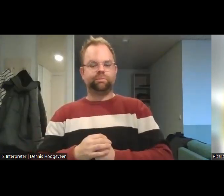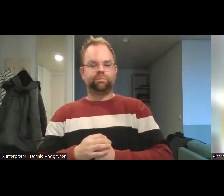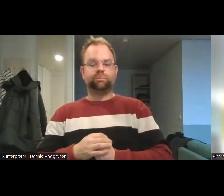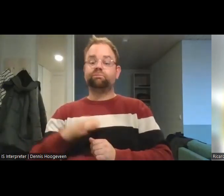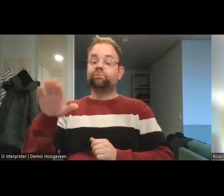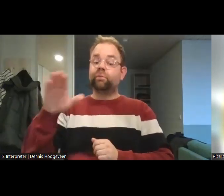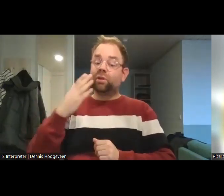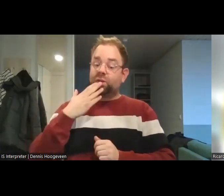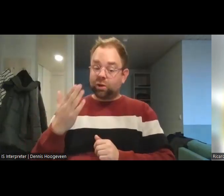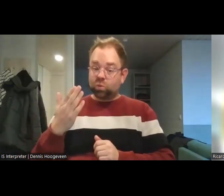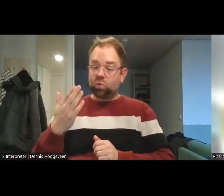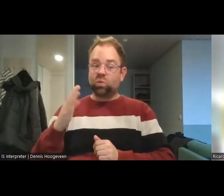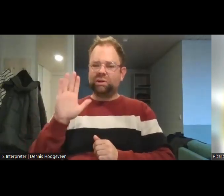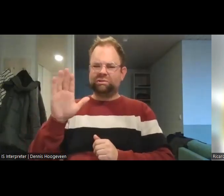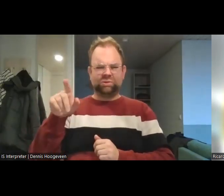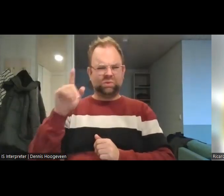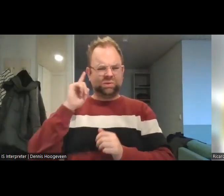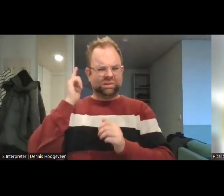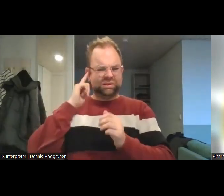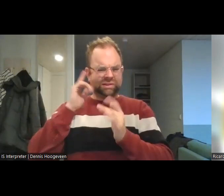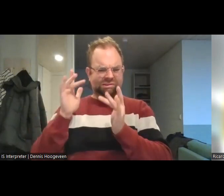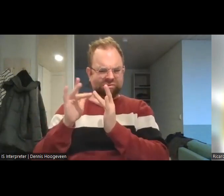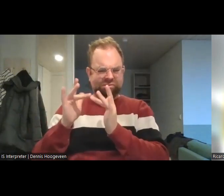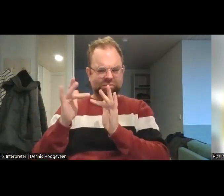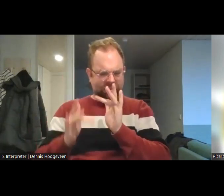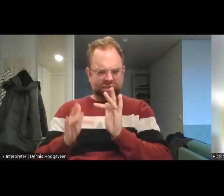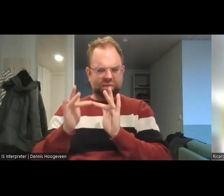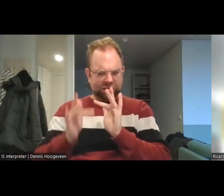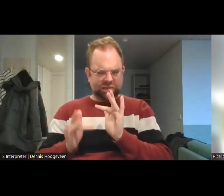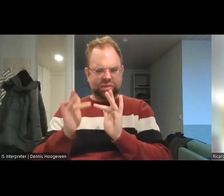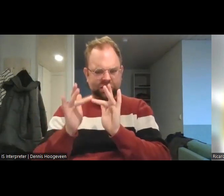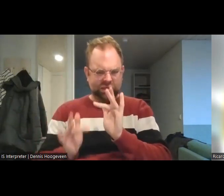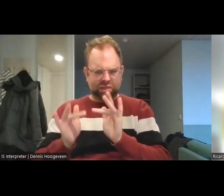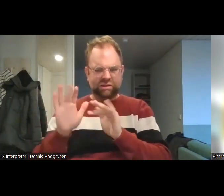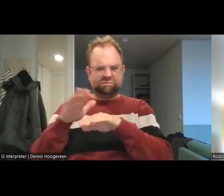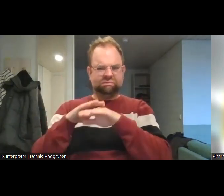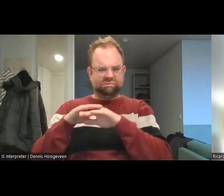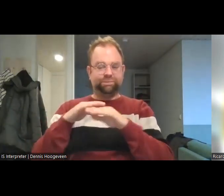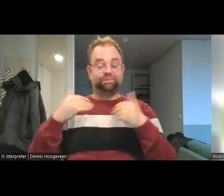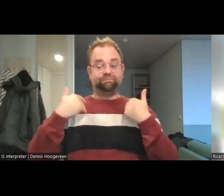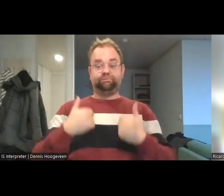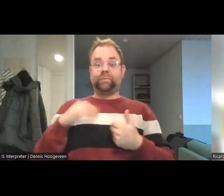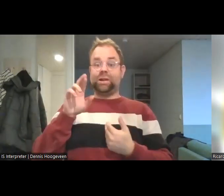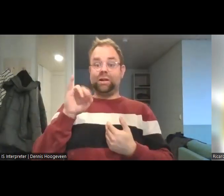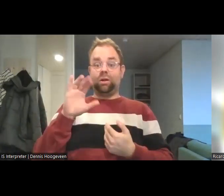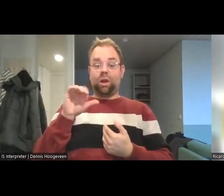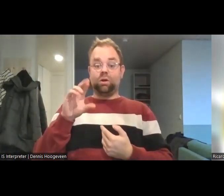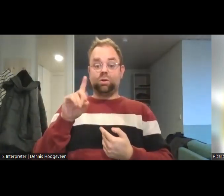Merci, votre connexion était mauvaise vers la fin, mais j'ai